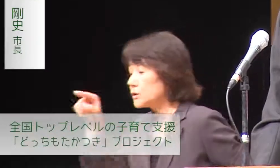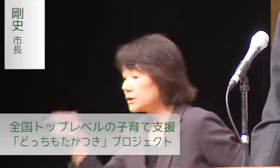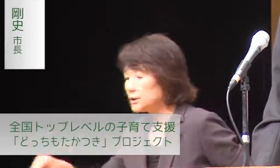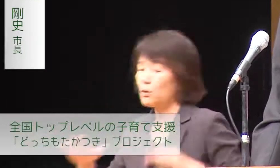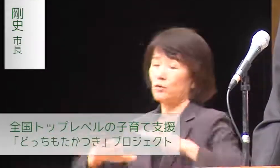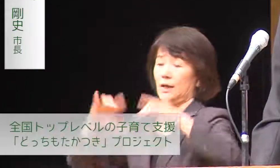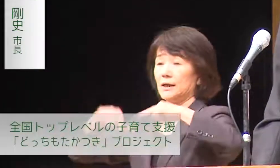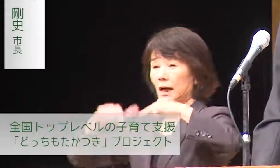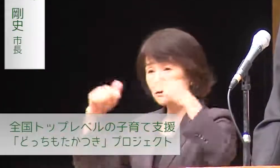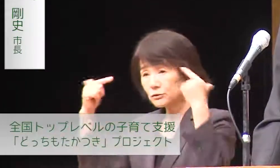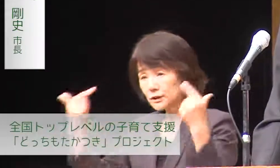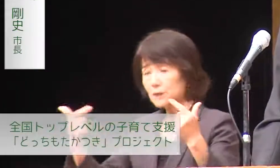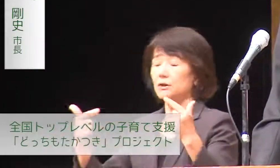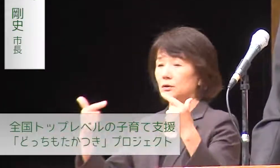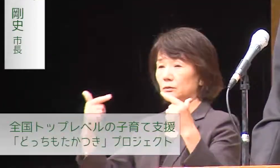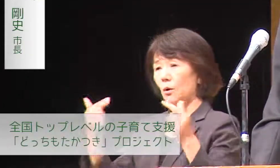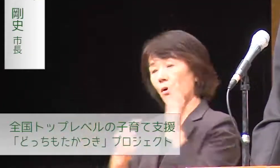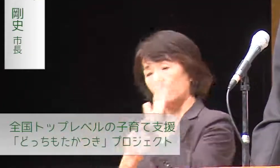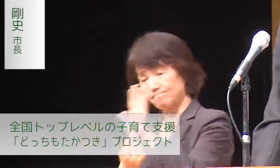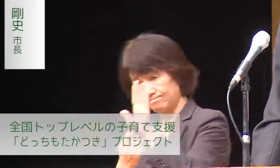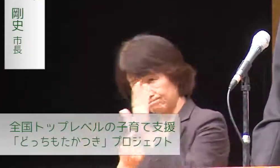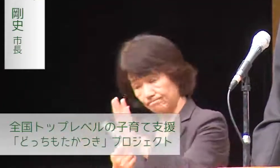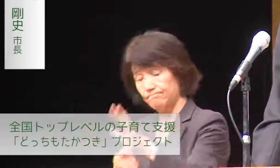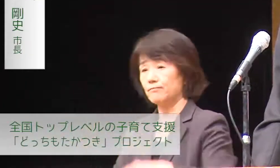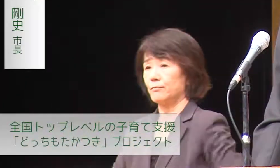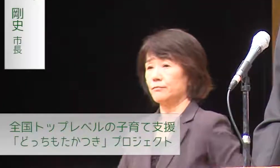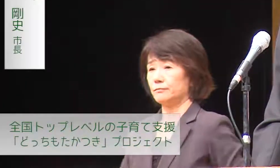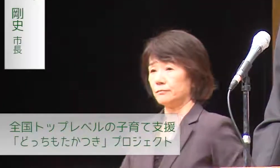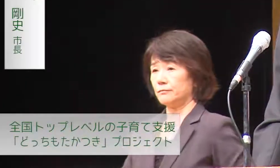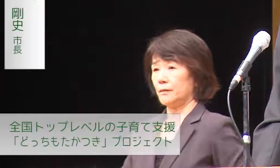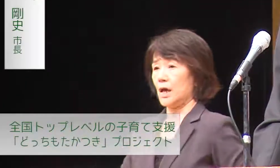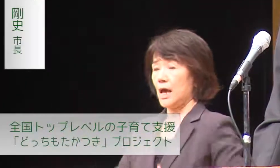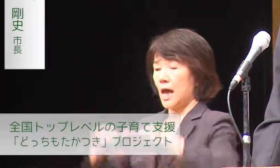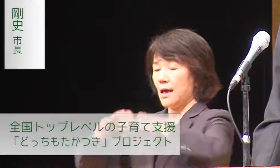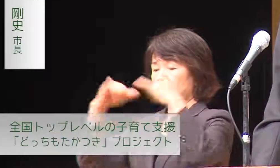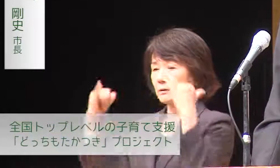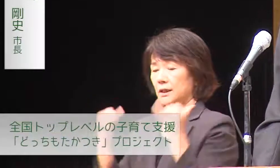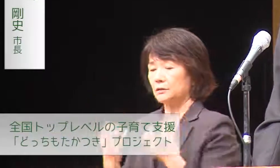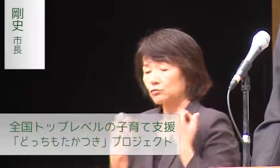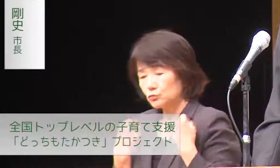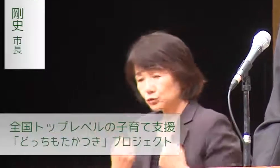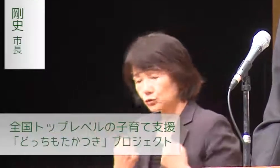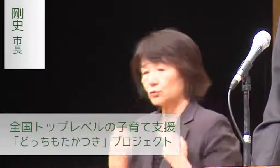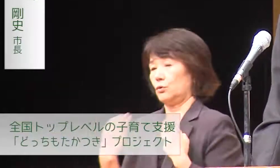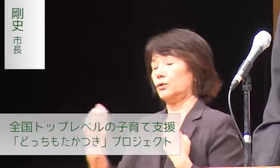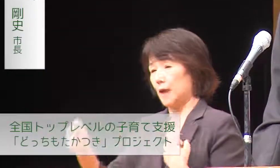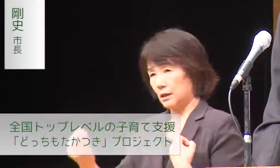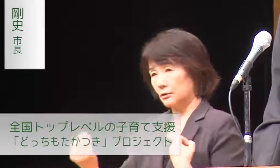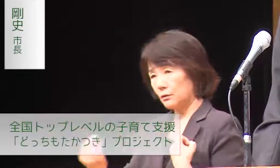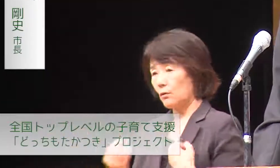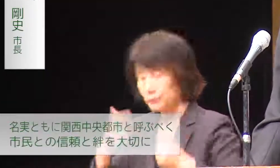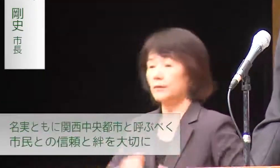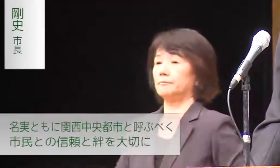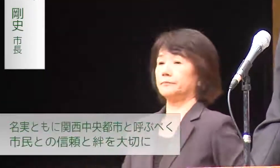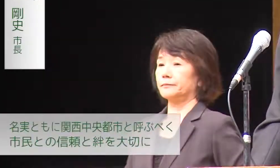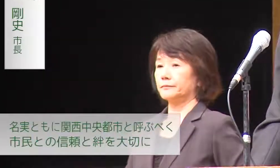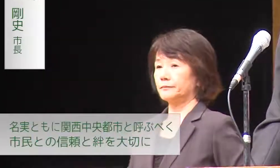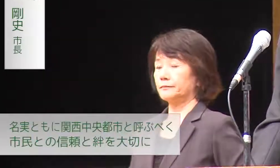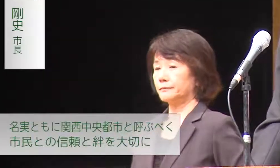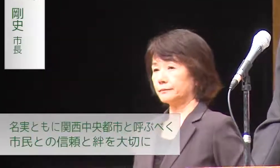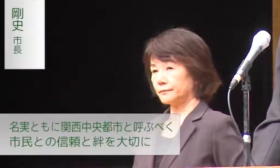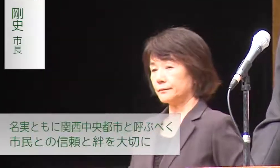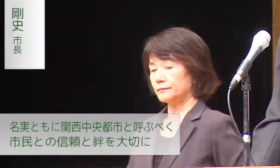も高槻プロモーション事業を展開し、定住人口の増加に力を注いでまいりました。名